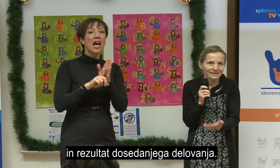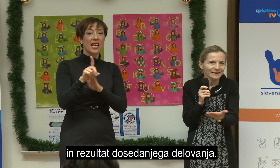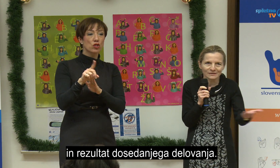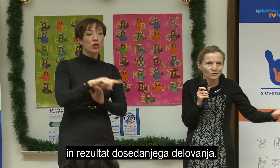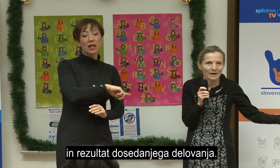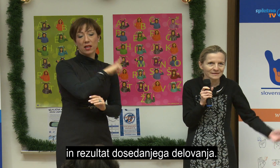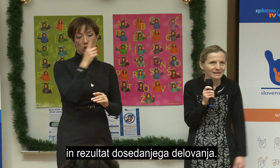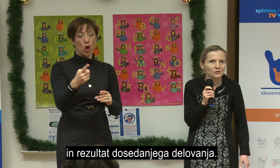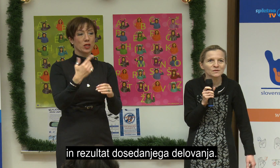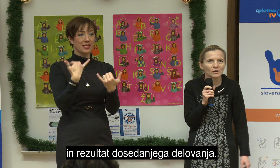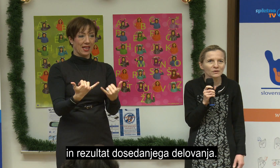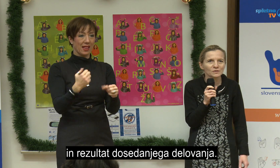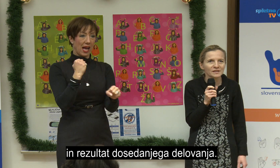dosedanjega delovanja.